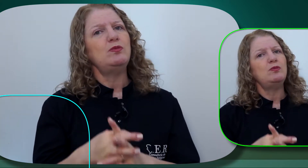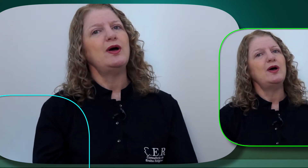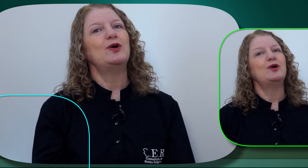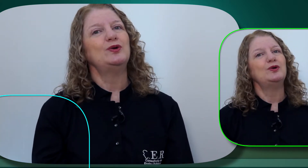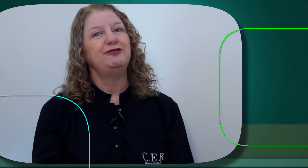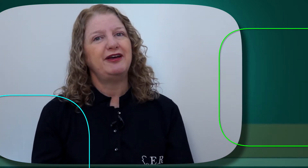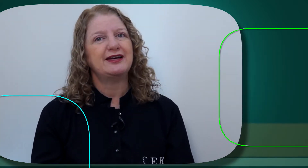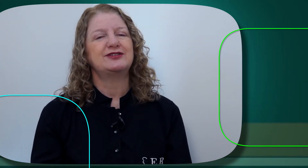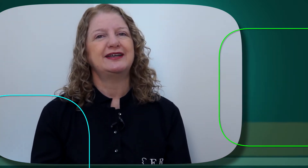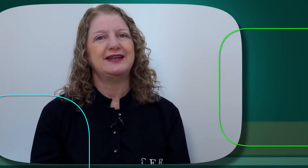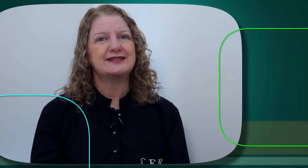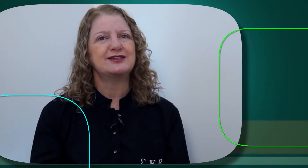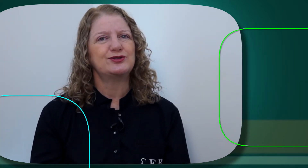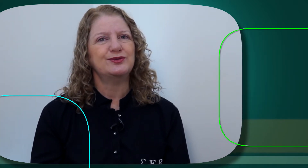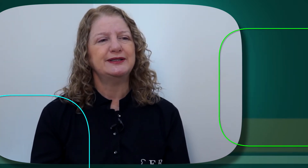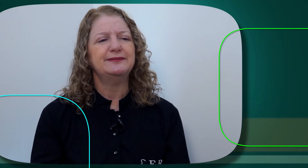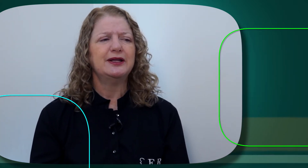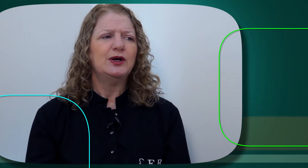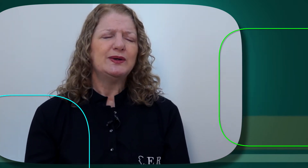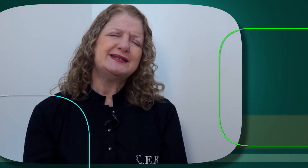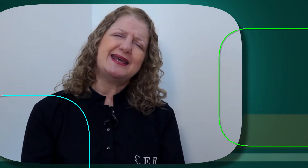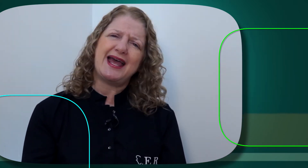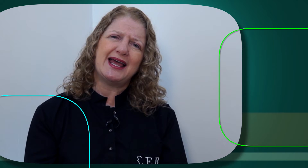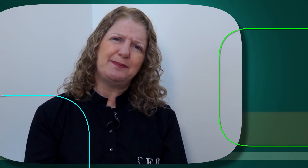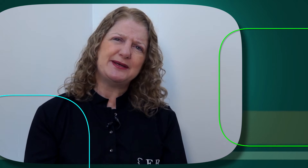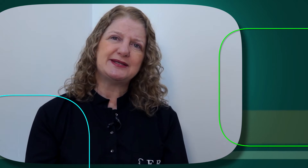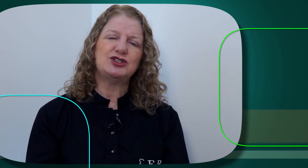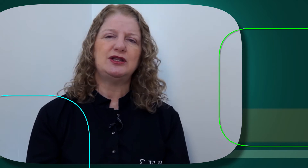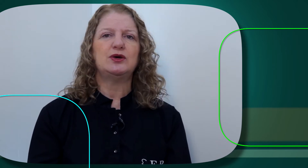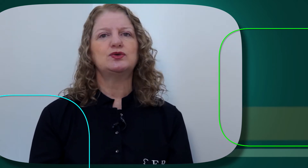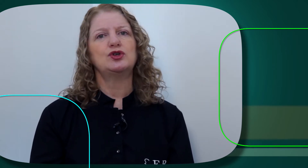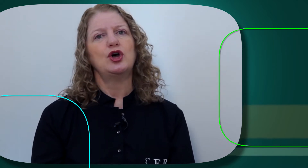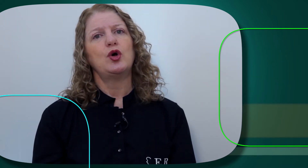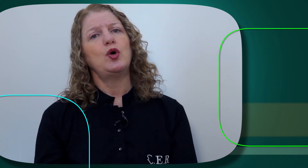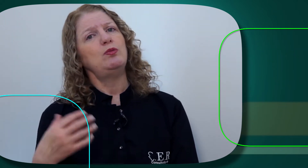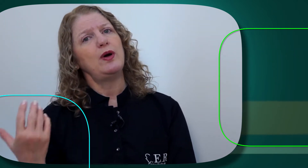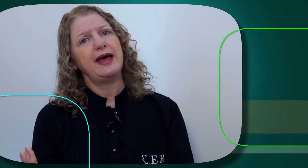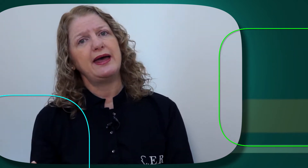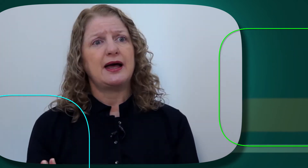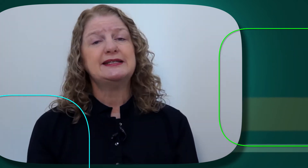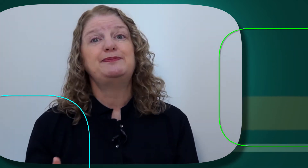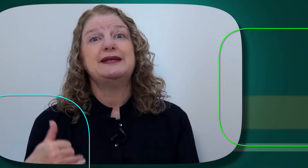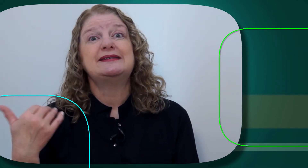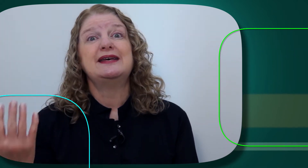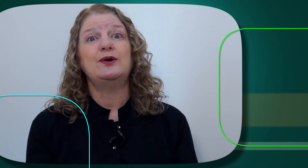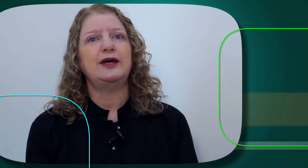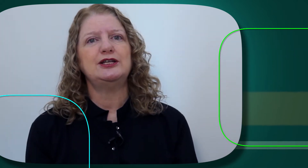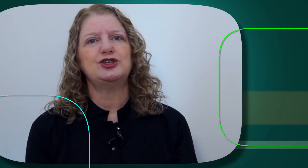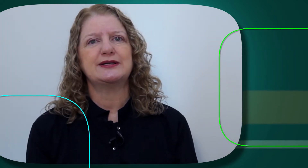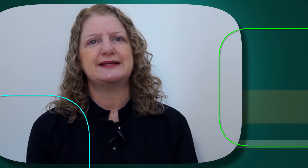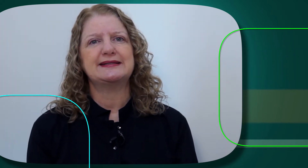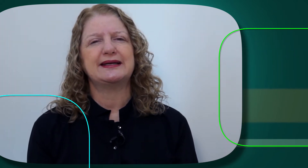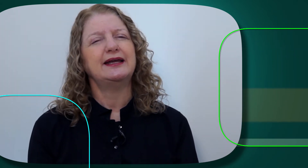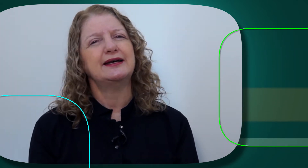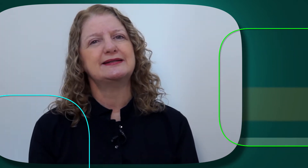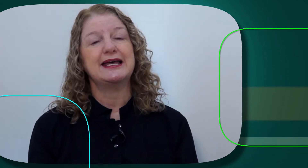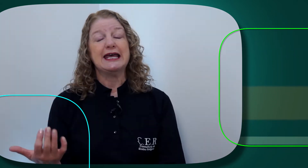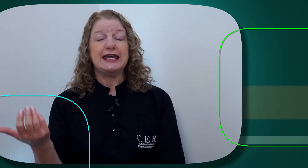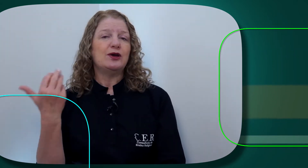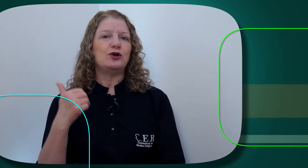é o universo da criança surda? O que será que ela pensa de Deus? Como é a expressão religiosa dessa criança? E aí eu